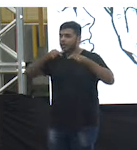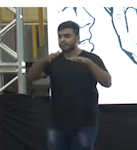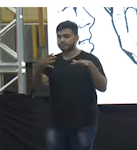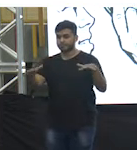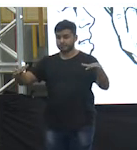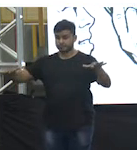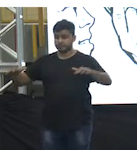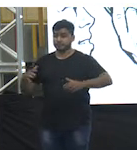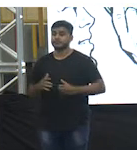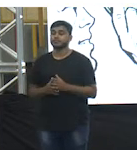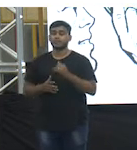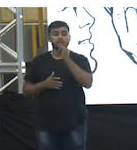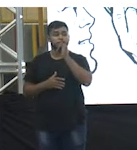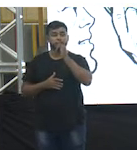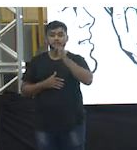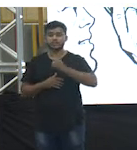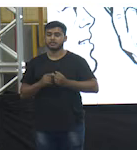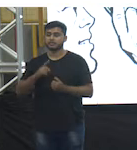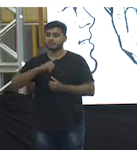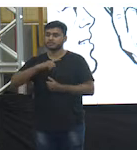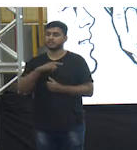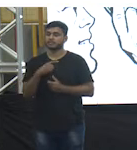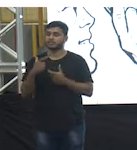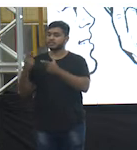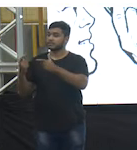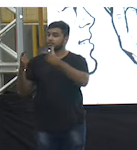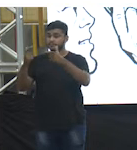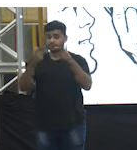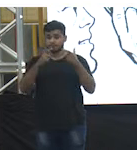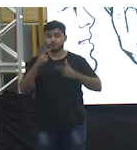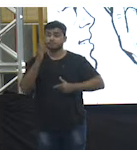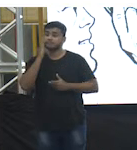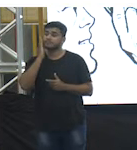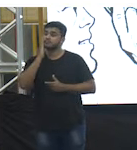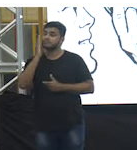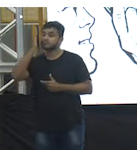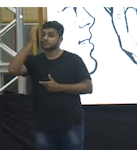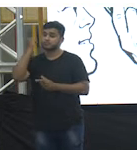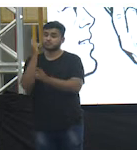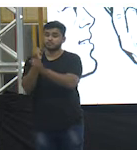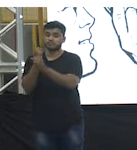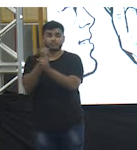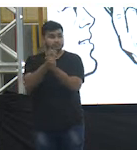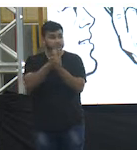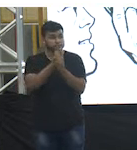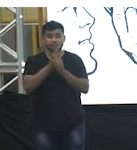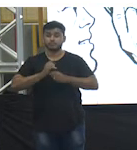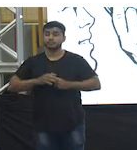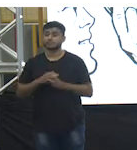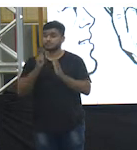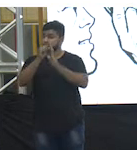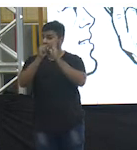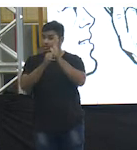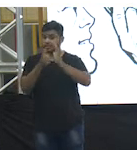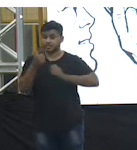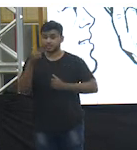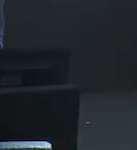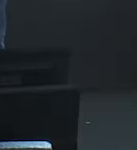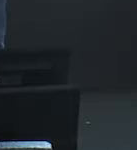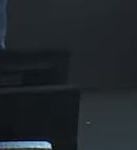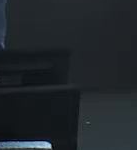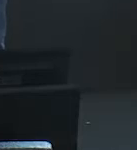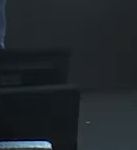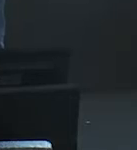Então a gente tem o astrolábio, a gente tem um quadrante dessa fase do século XVI, que foi um período